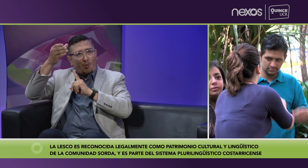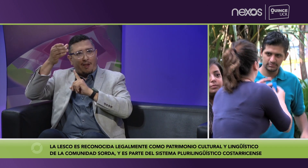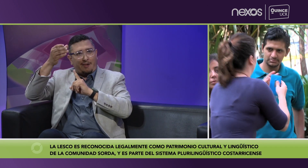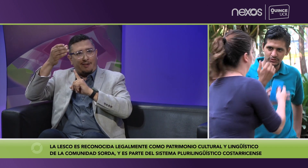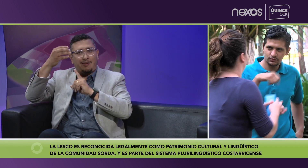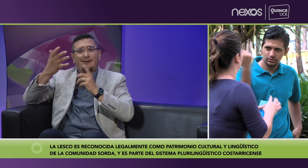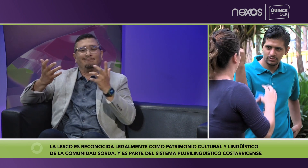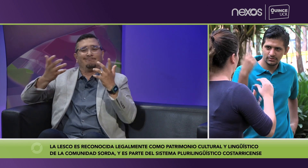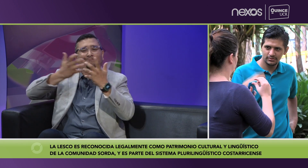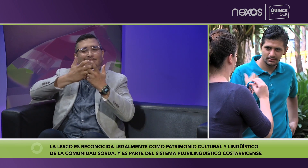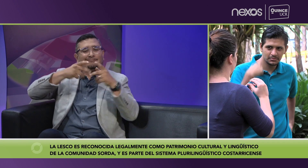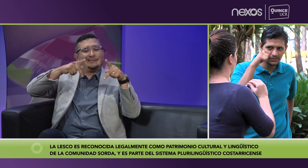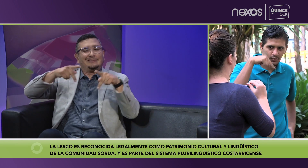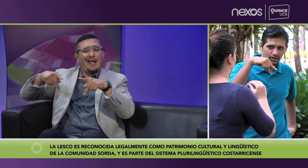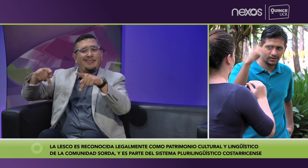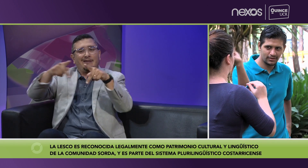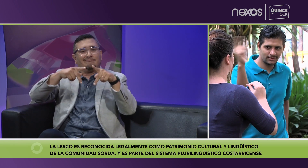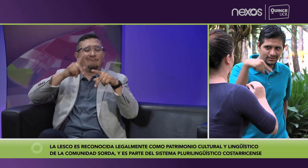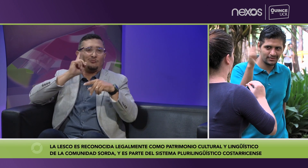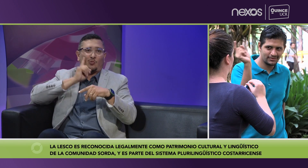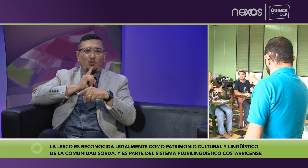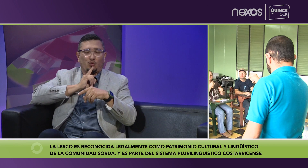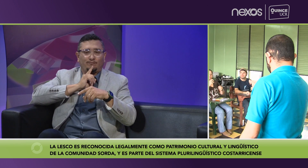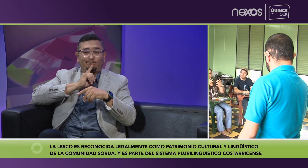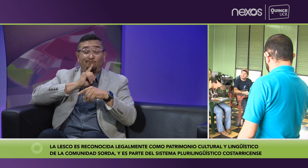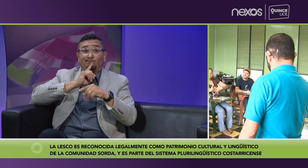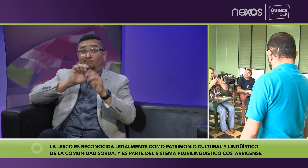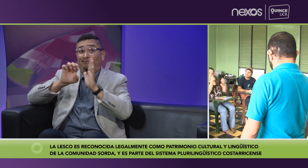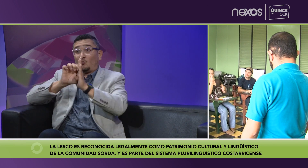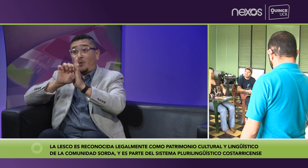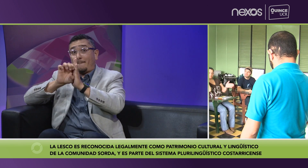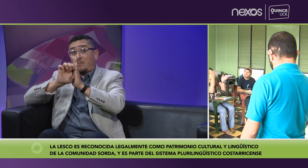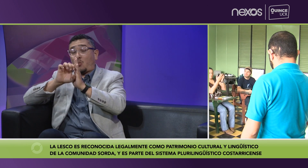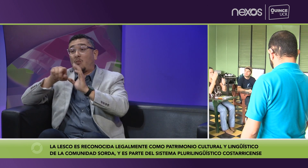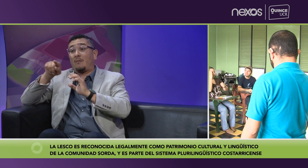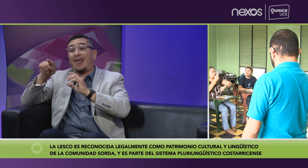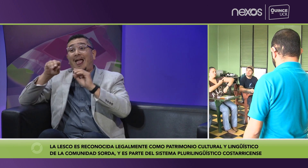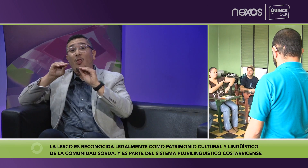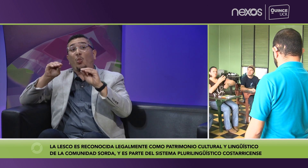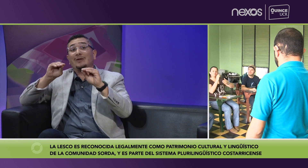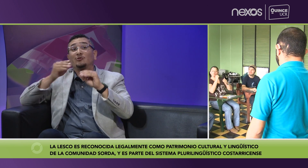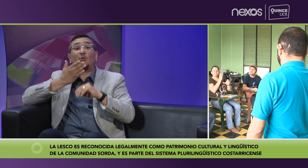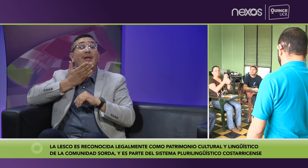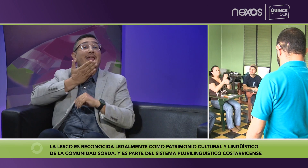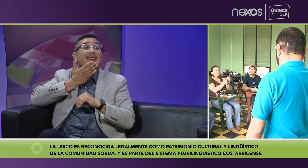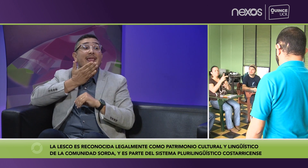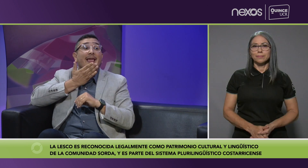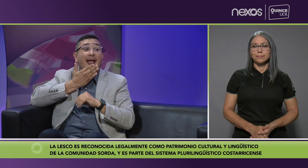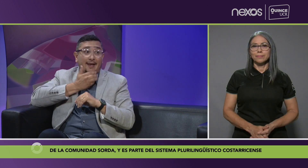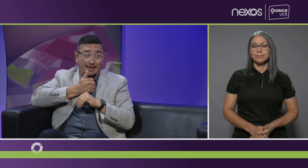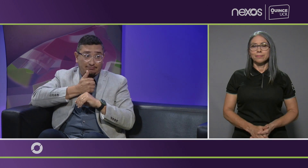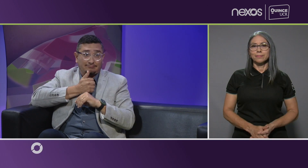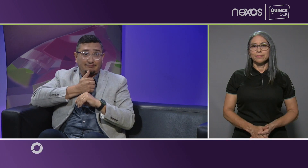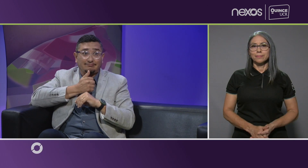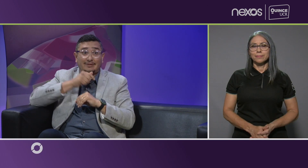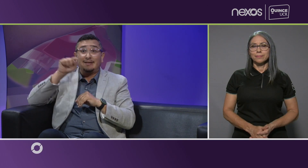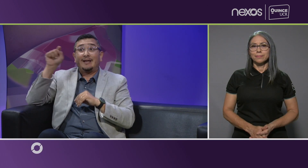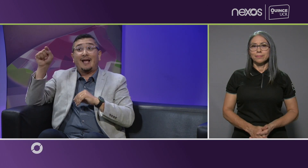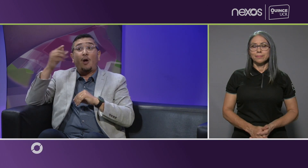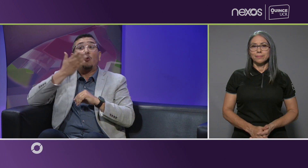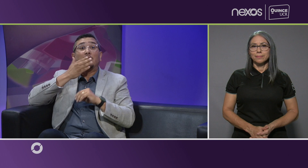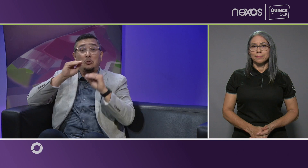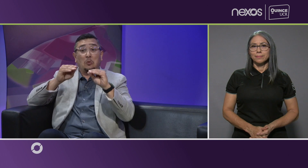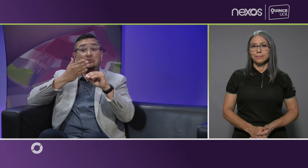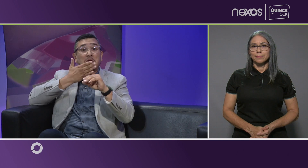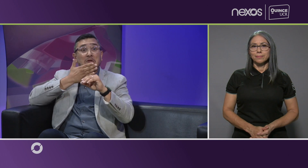enfoque precisamente esa característica cultural de las personas sordas. Por ejemplo, la educación de